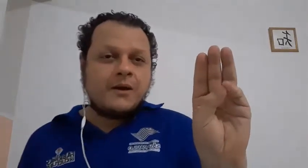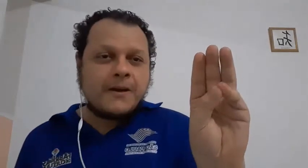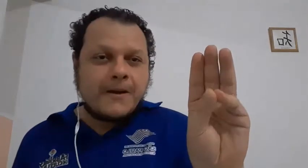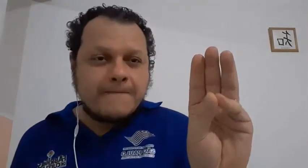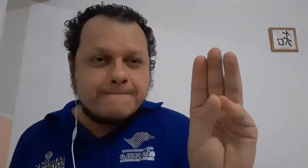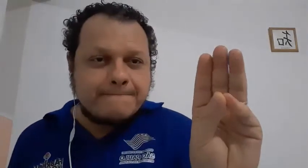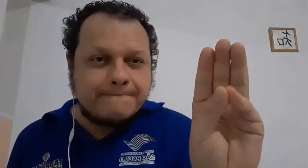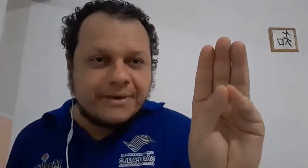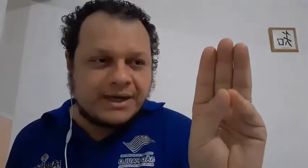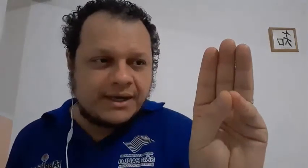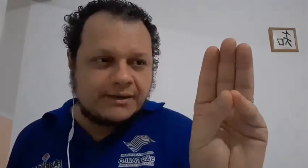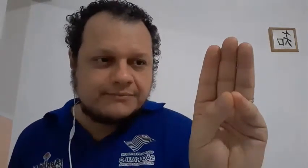P.